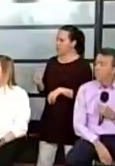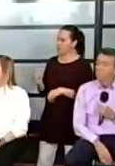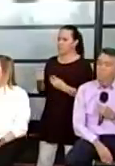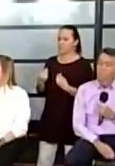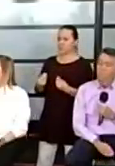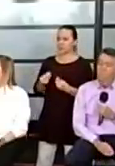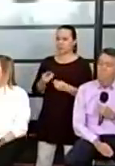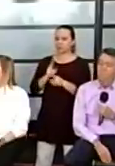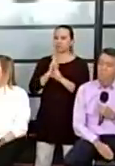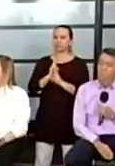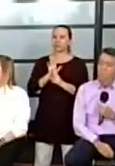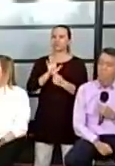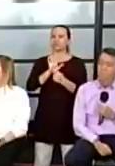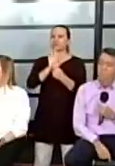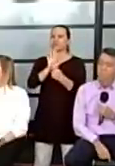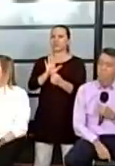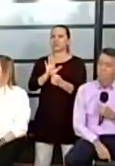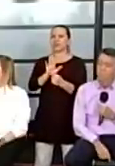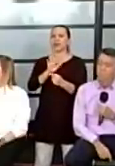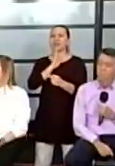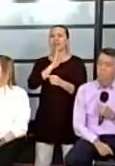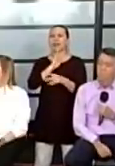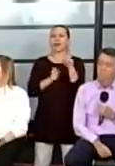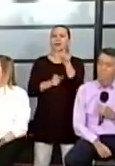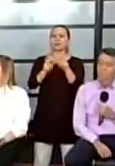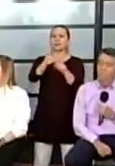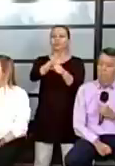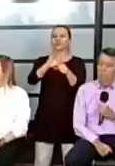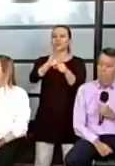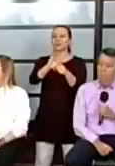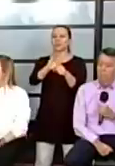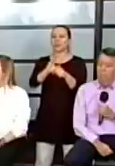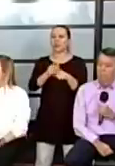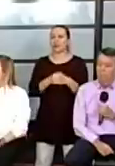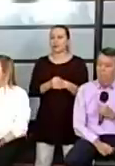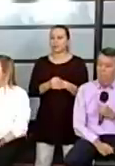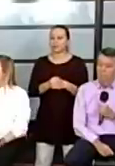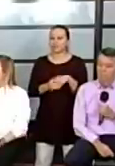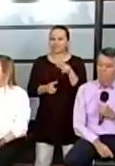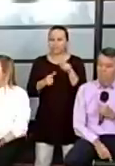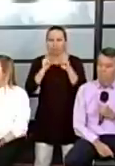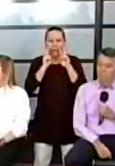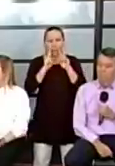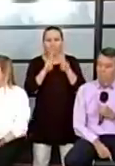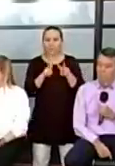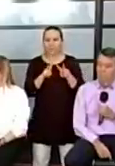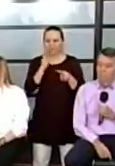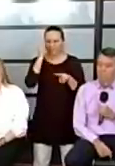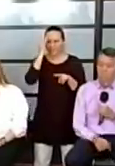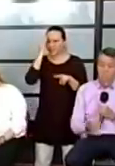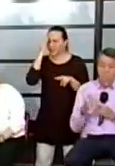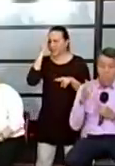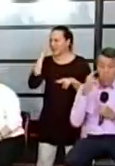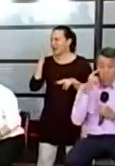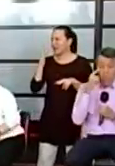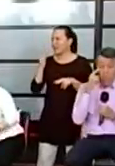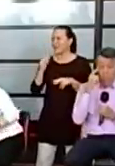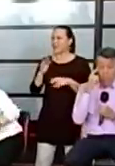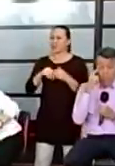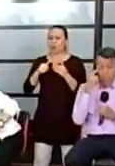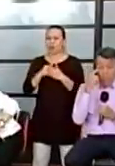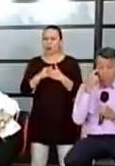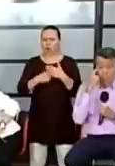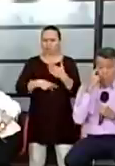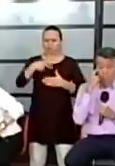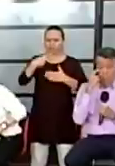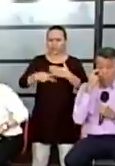que exponga a la ciudadanía que nos está viendo. Pues yo sé que no alcanzan a exponer todo su plan de